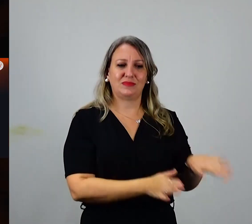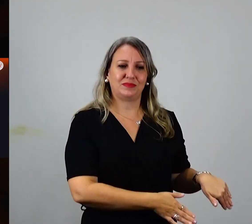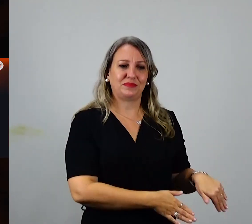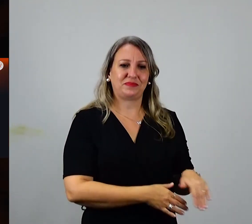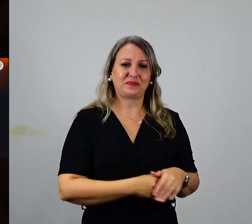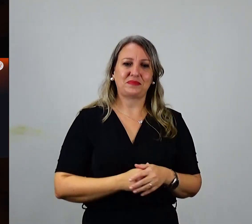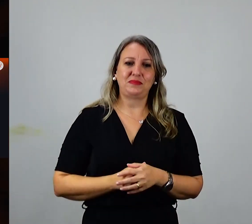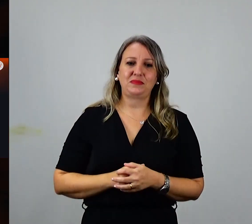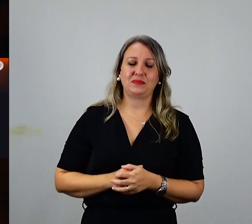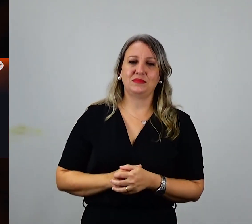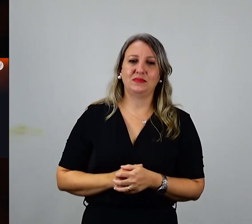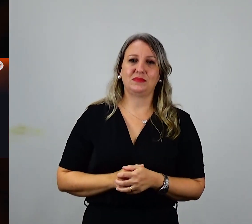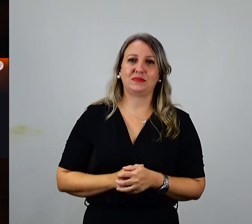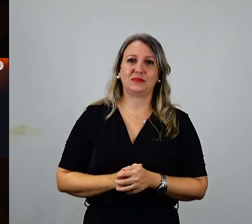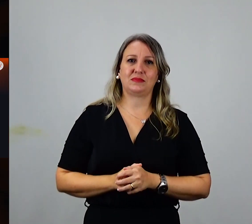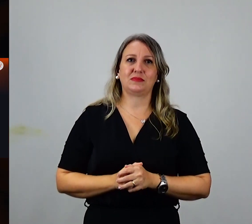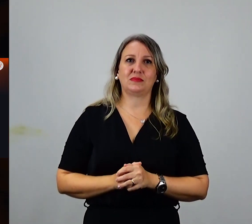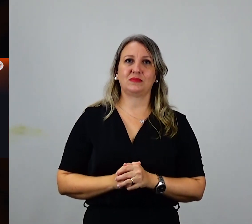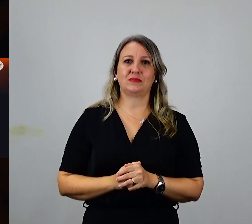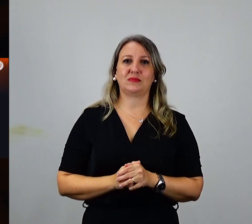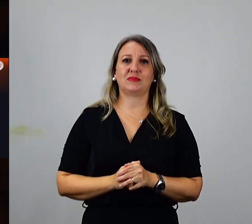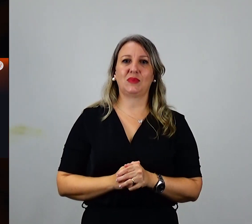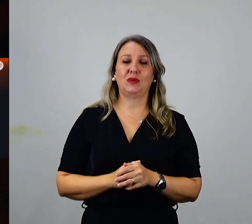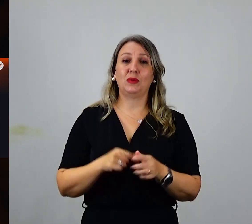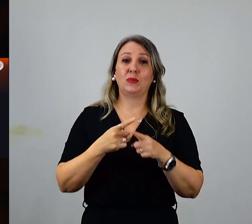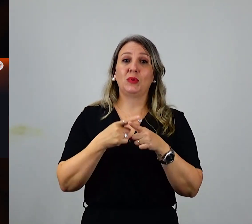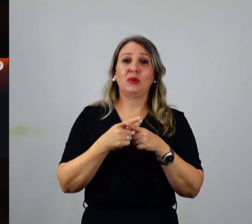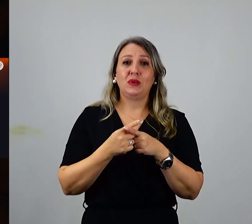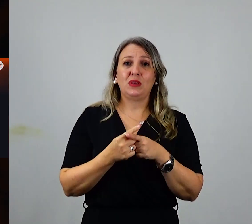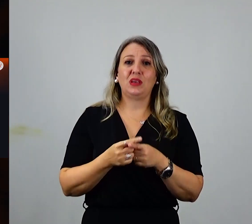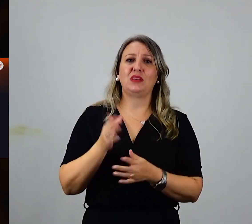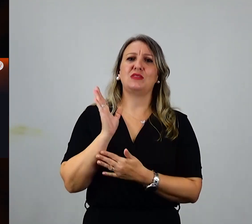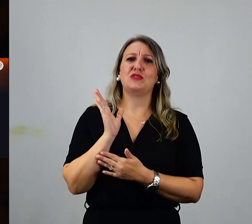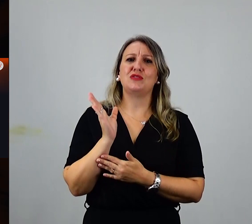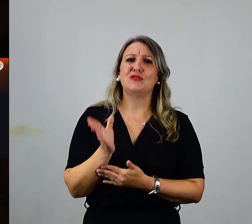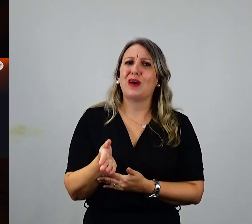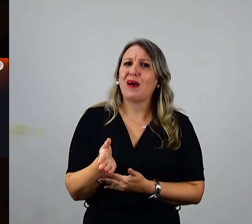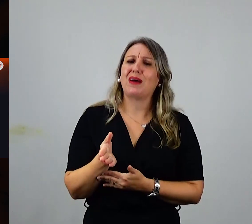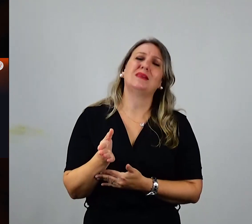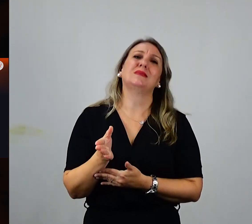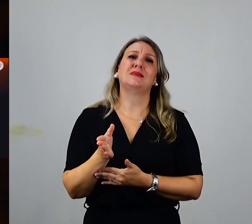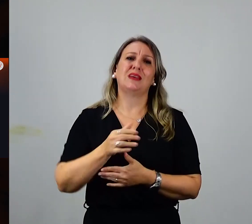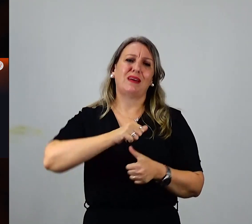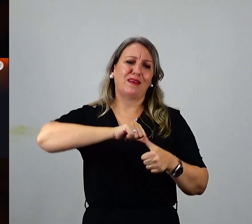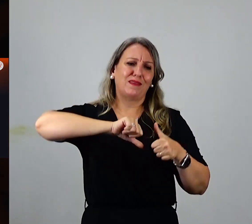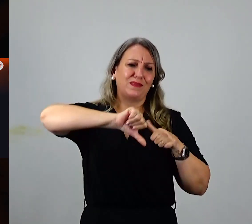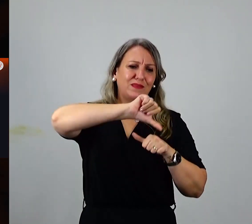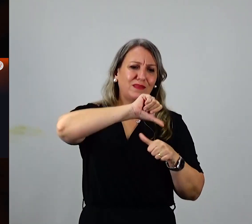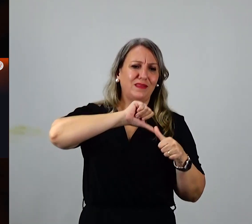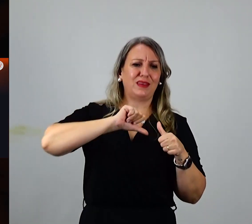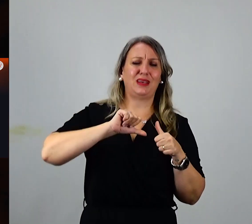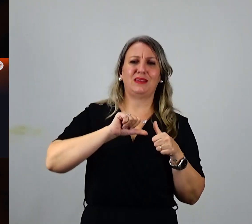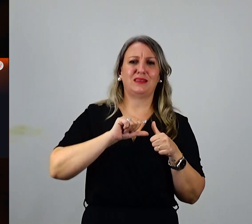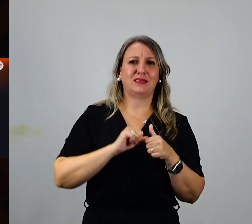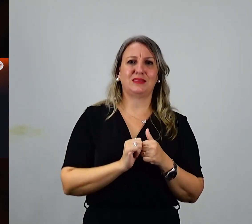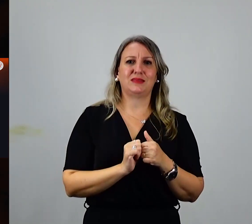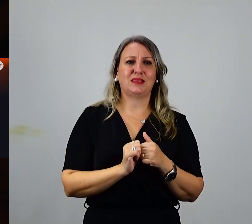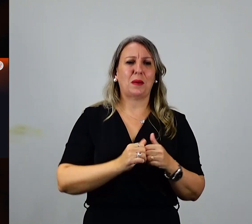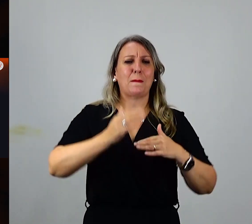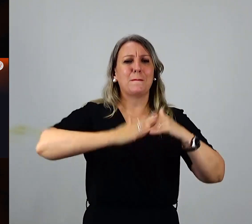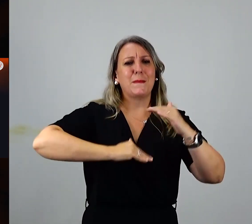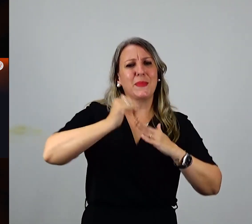Uma vez que vocês se despiram da velha natureza, ou seja, do velho homem, com todas as suas